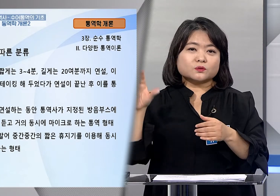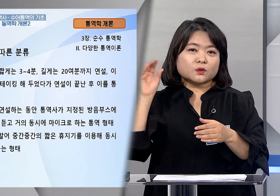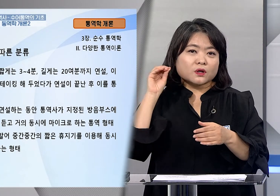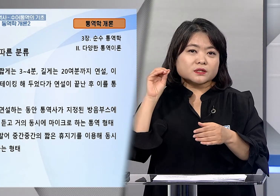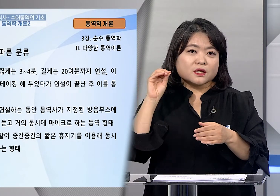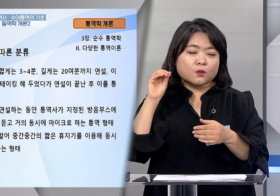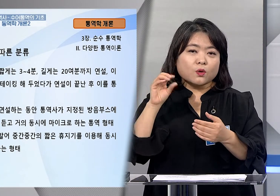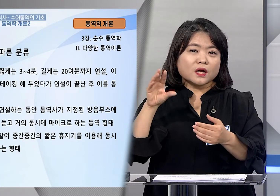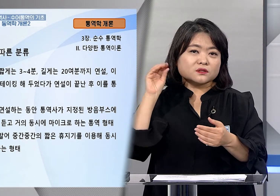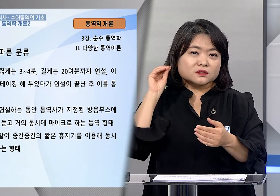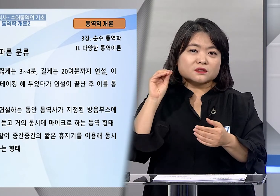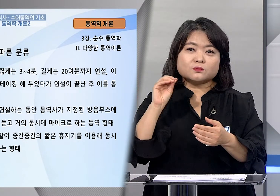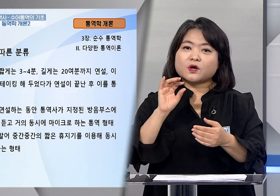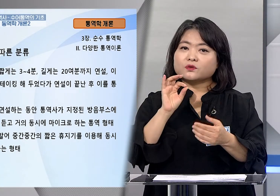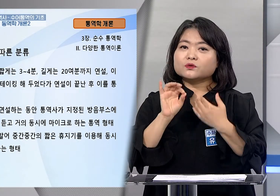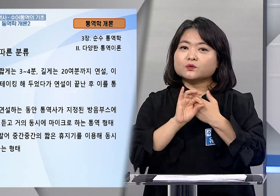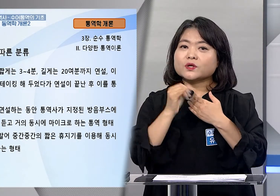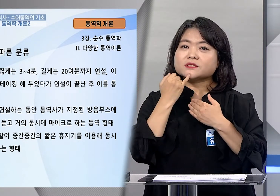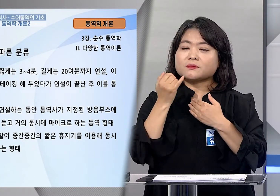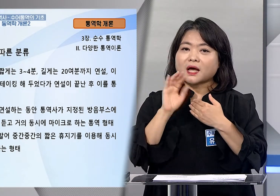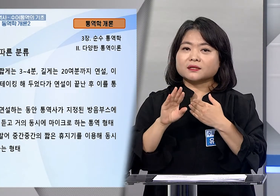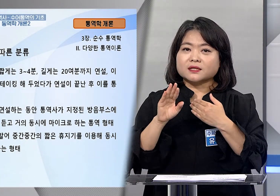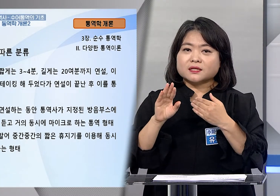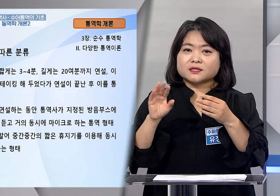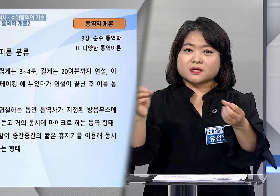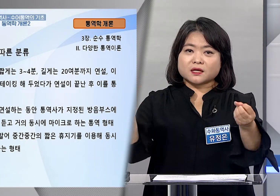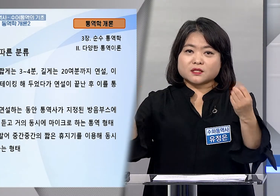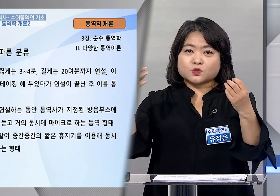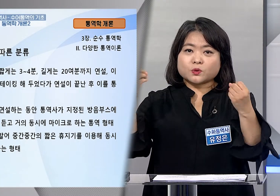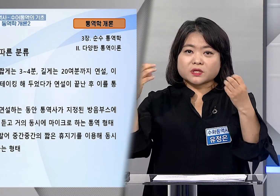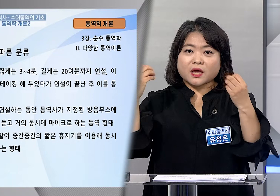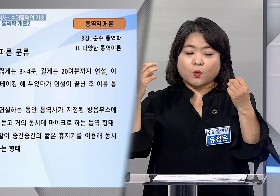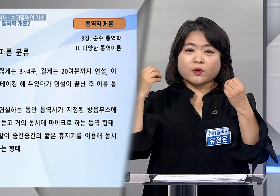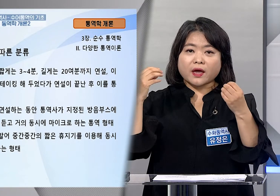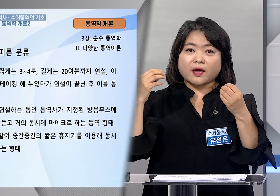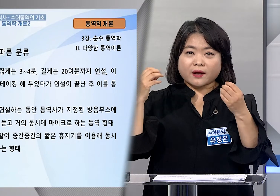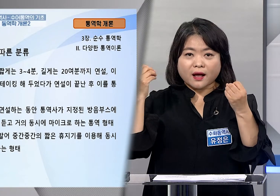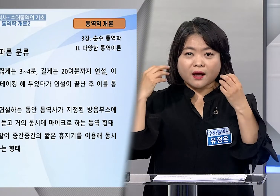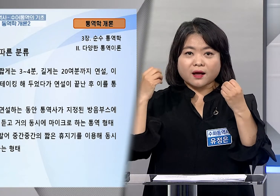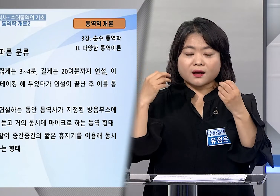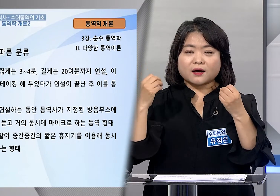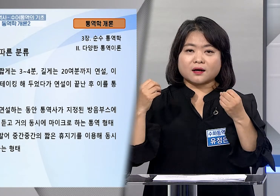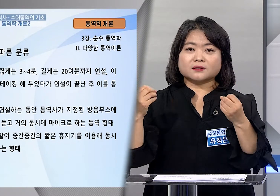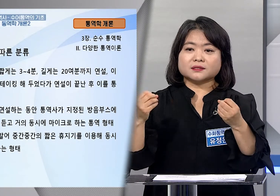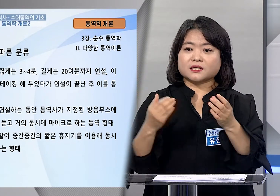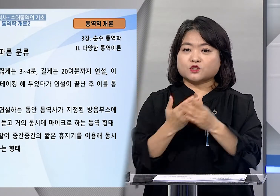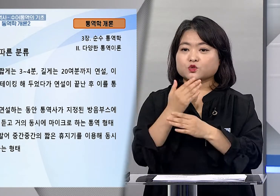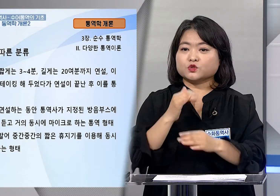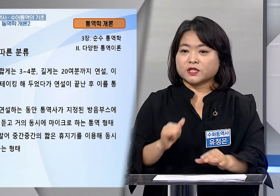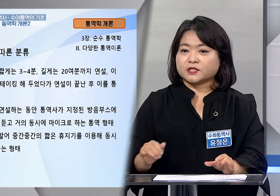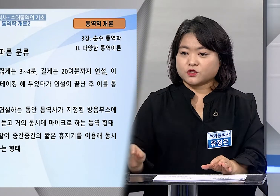골라서 들으면 되지만 이제 이 소리에 공해가 생길 수 있겠죠.